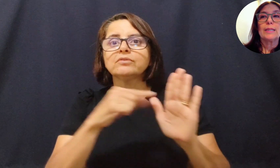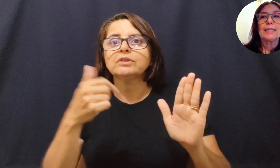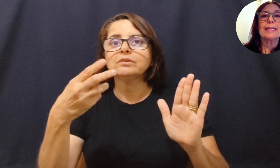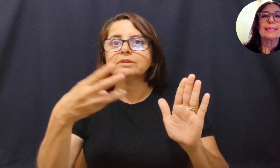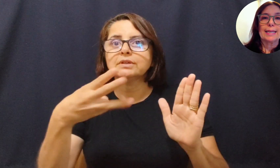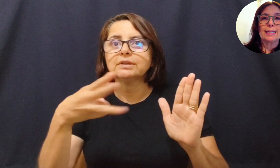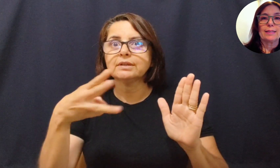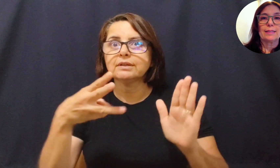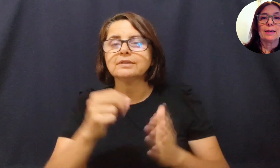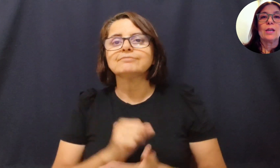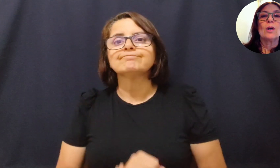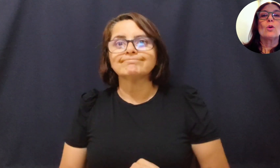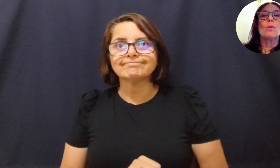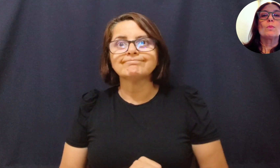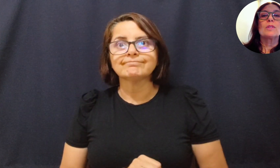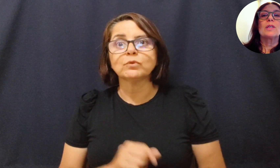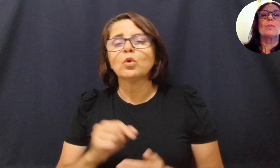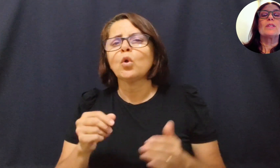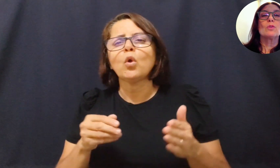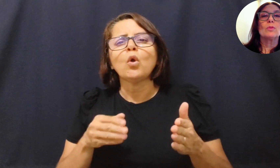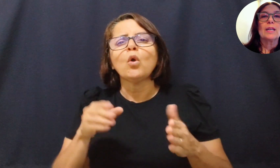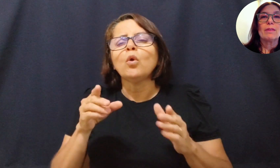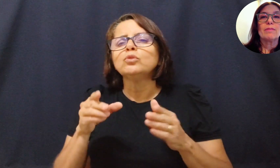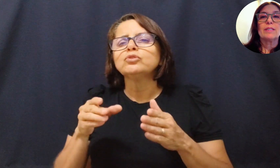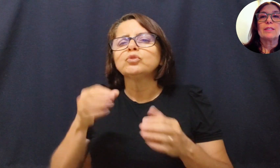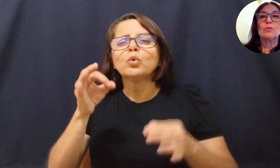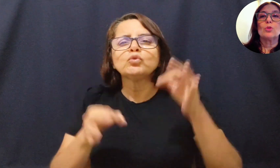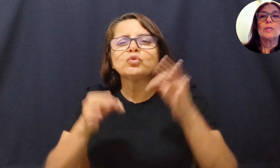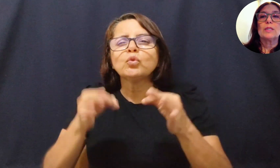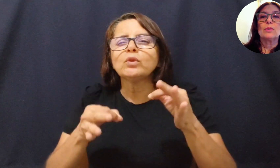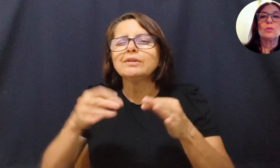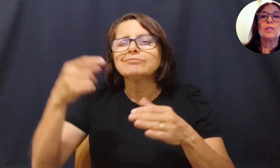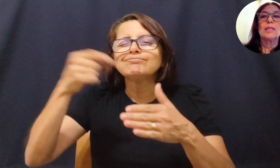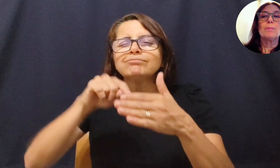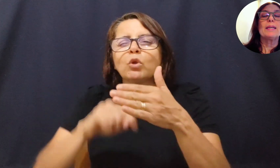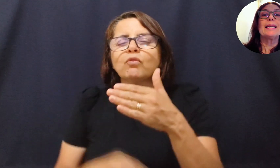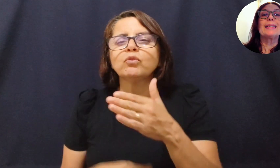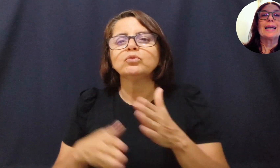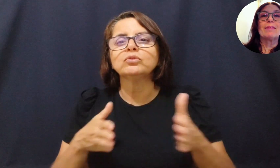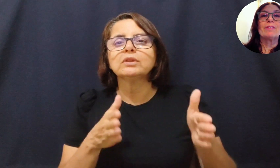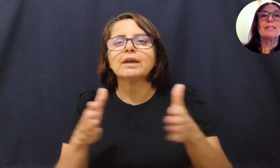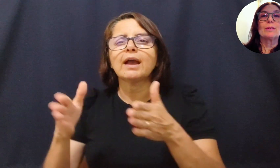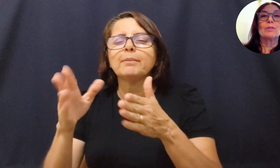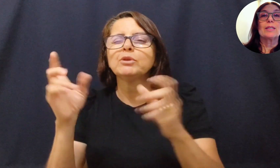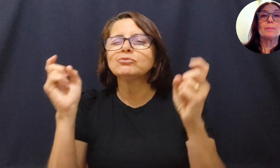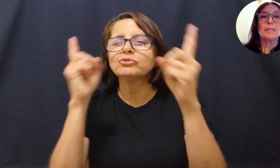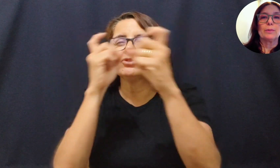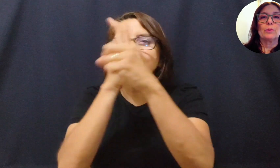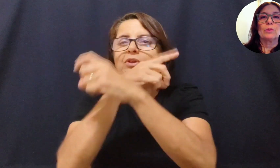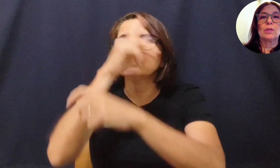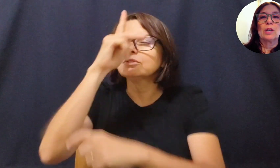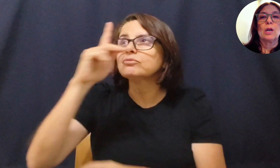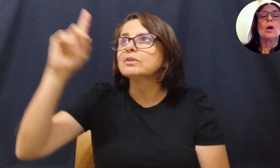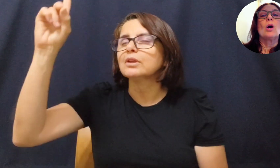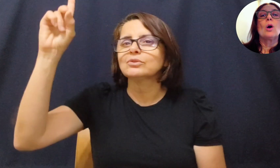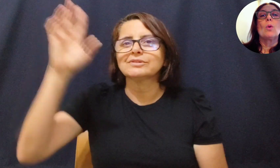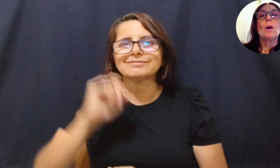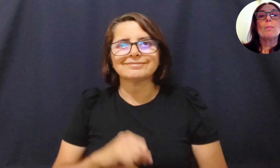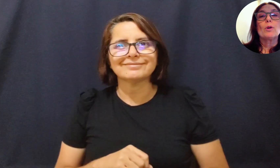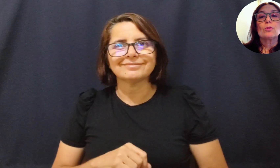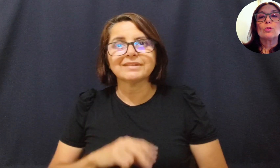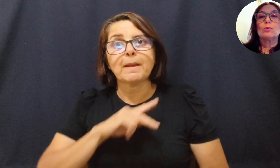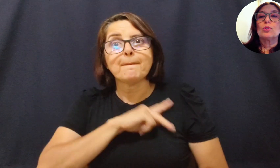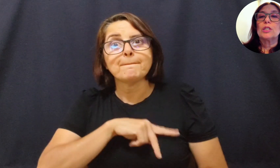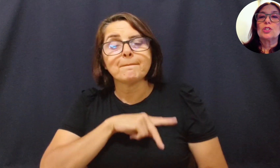versículo 33. Como são insondáveis seus juízos e impenetráveis seus caminhos.